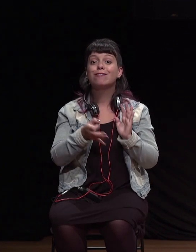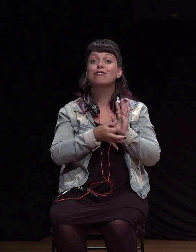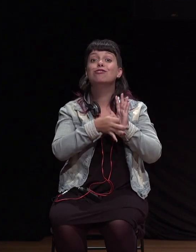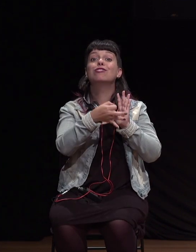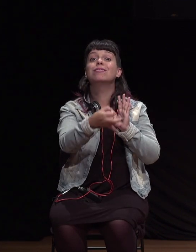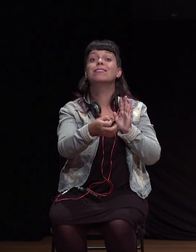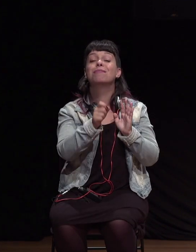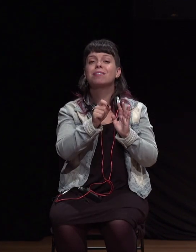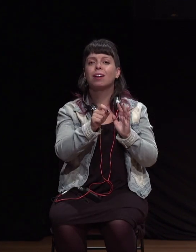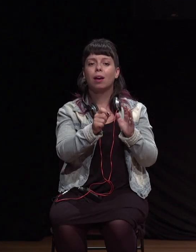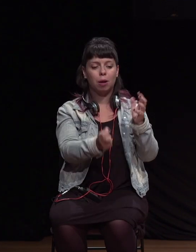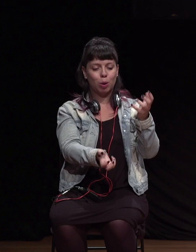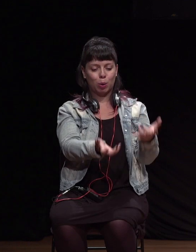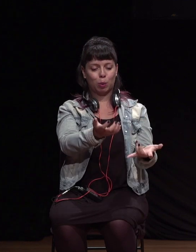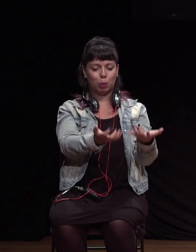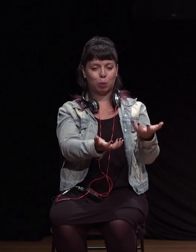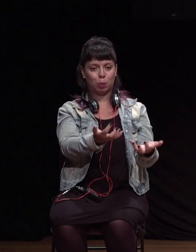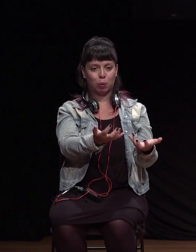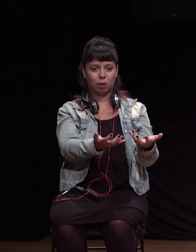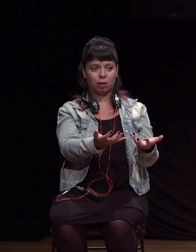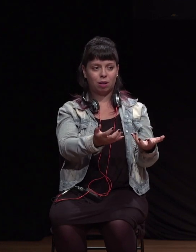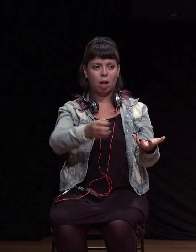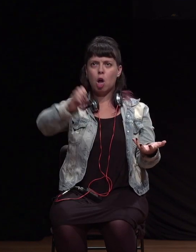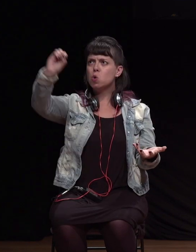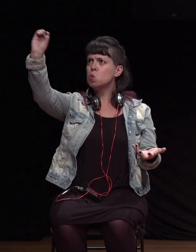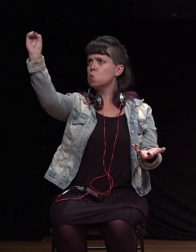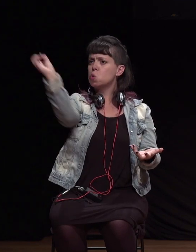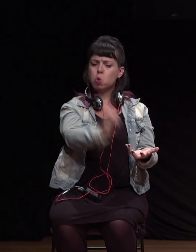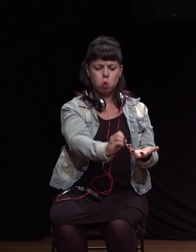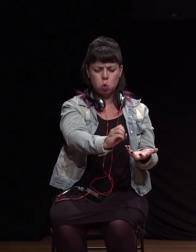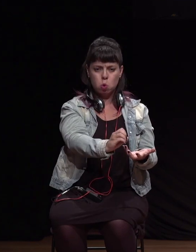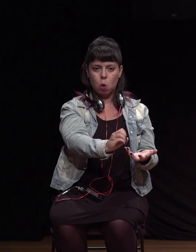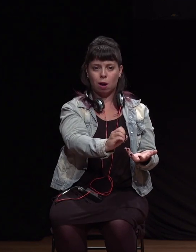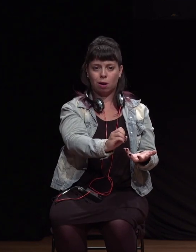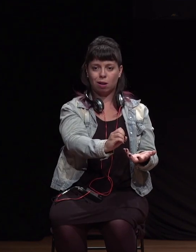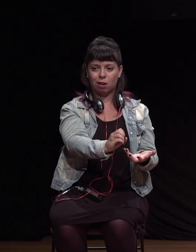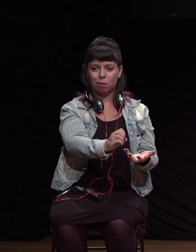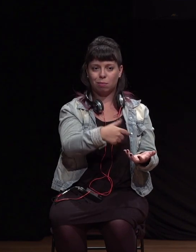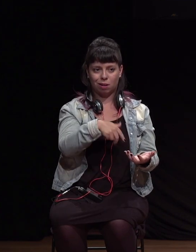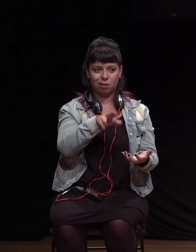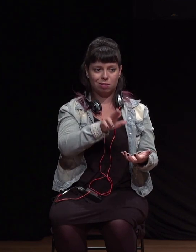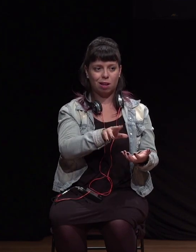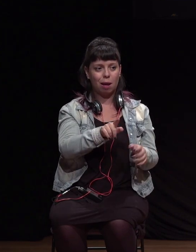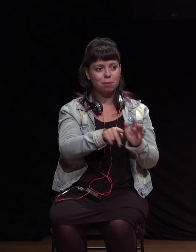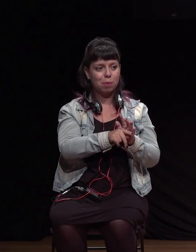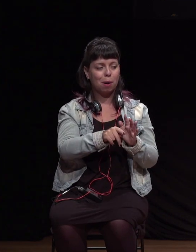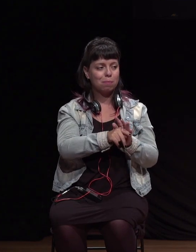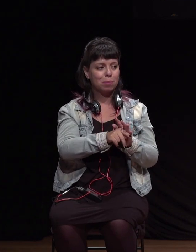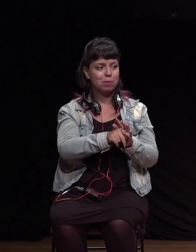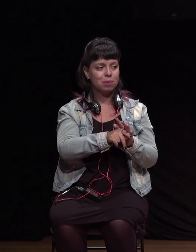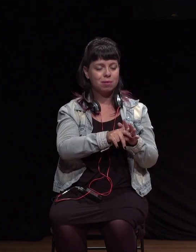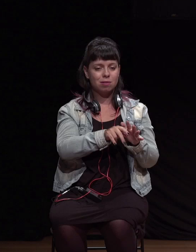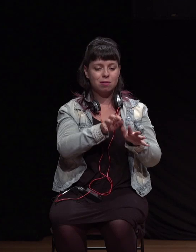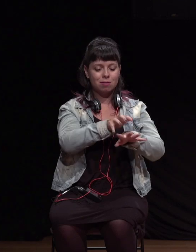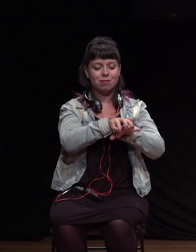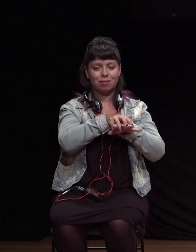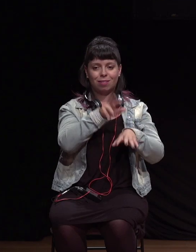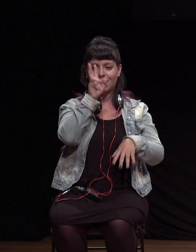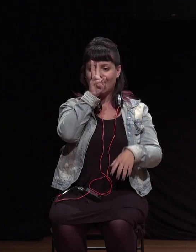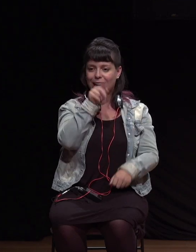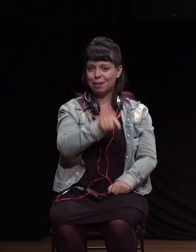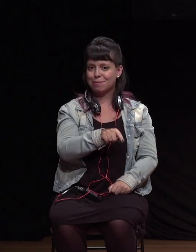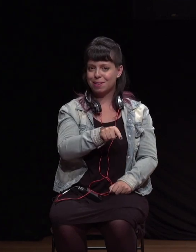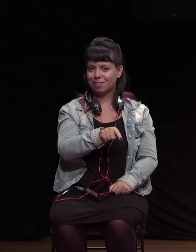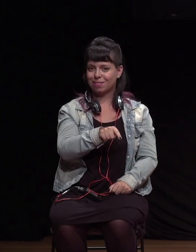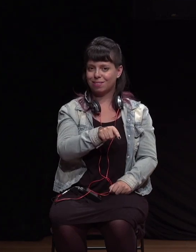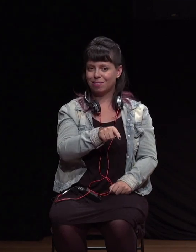deixar o museu incendiado com um meteorito no meio, né? O que é uma espécie de memento da barbárie, né? Eu acho interessante, né? Mas